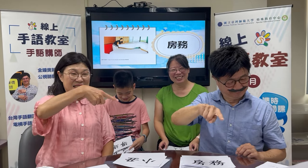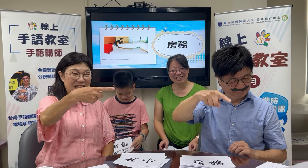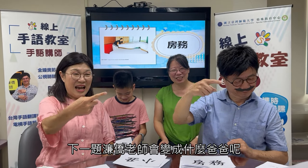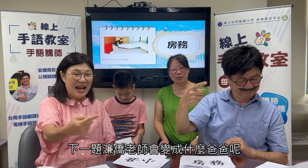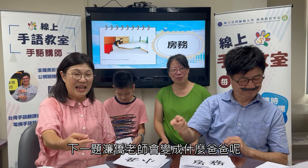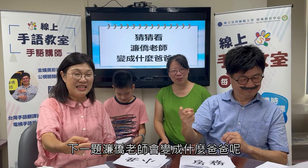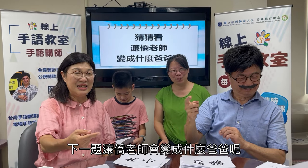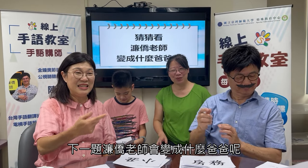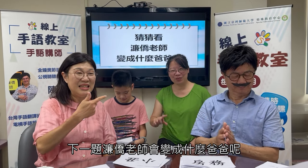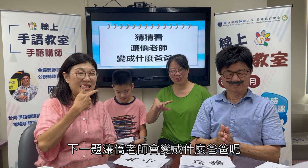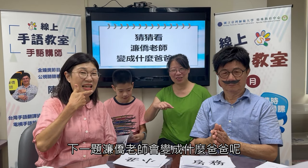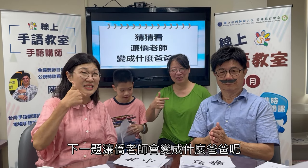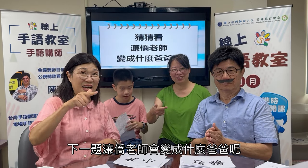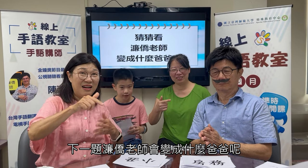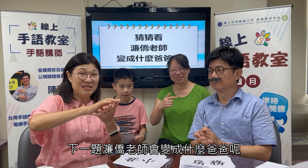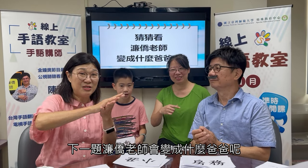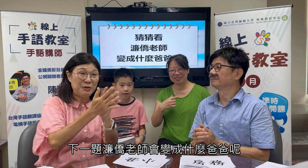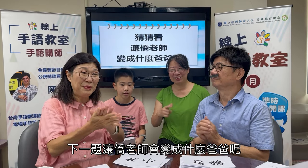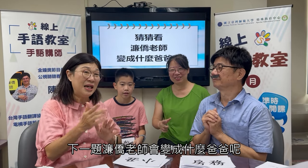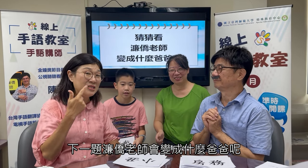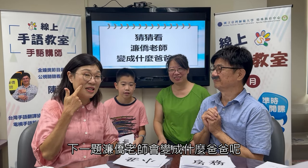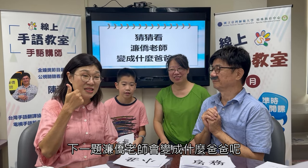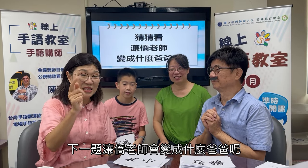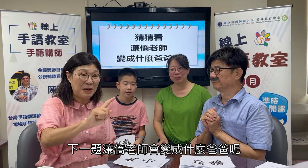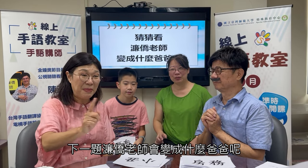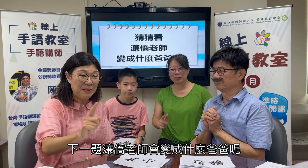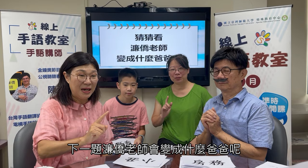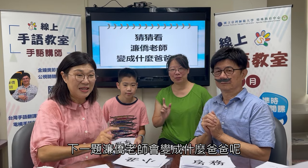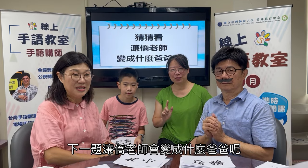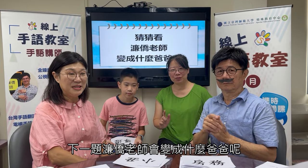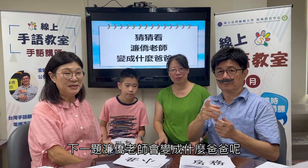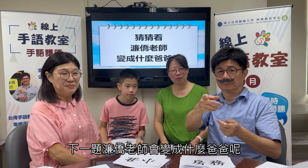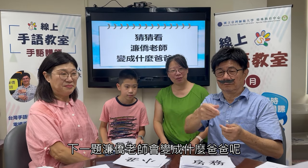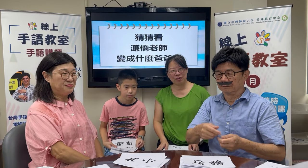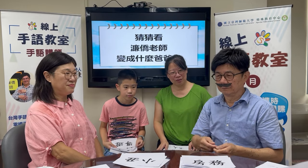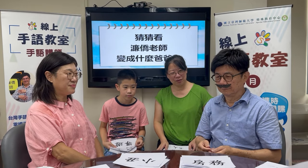下一题，连桥老师会变成什么爸爸呢？